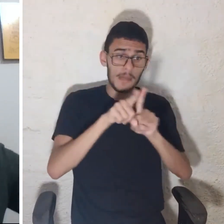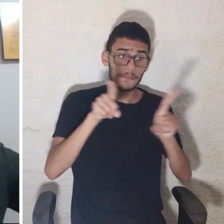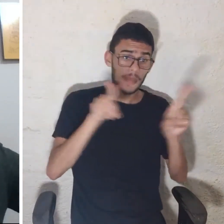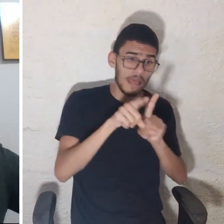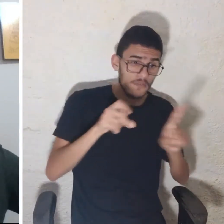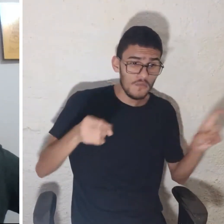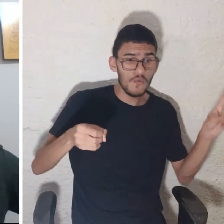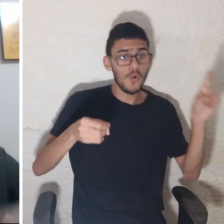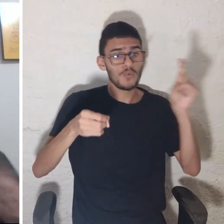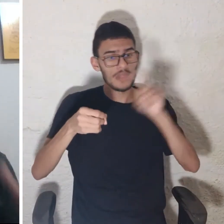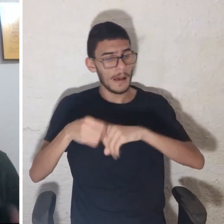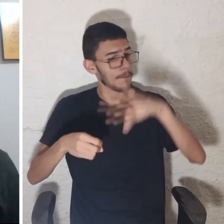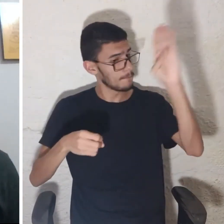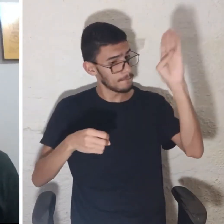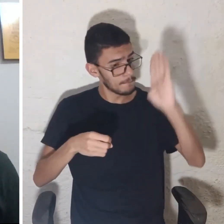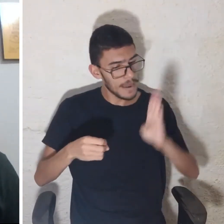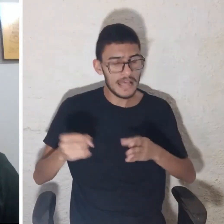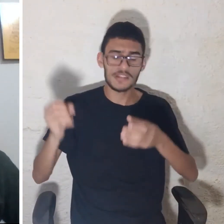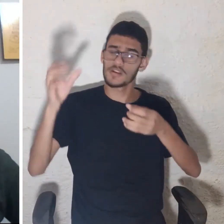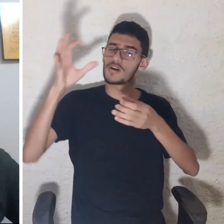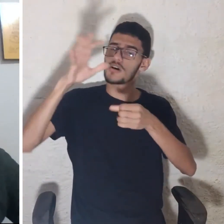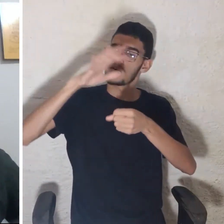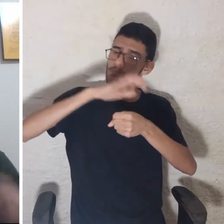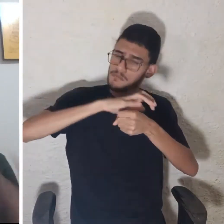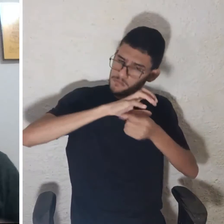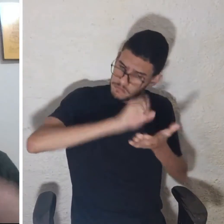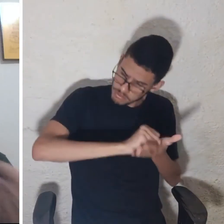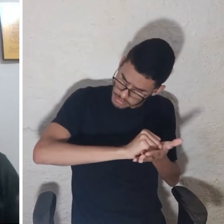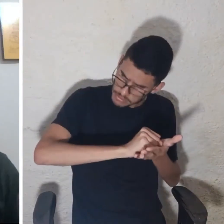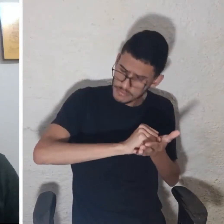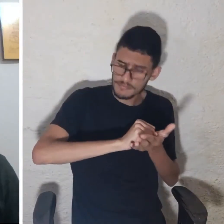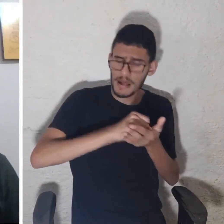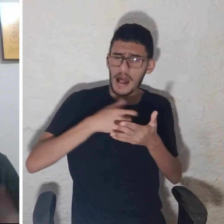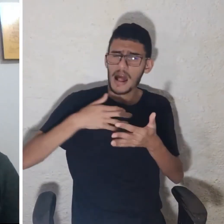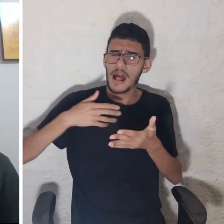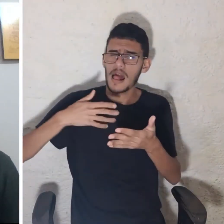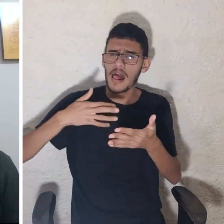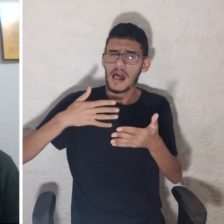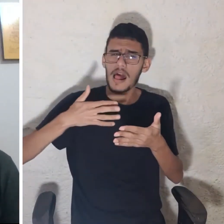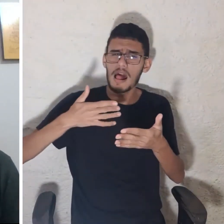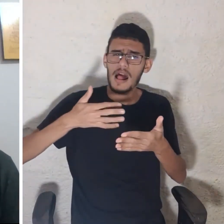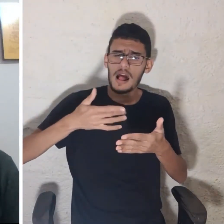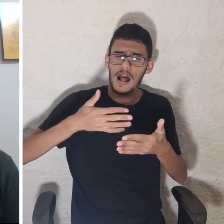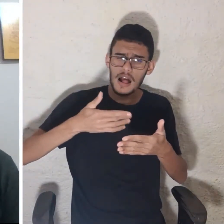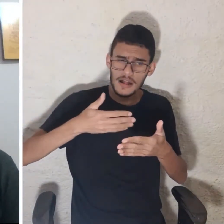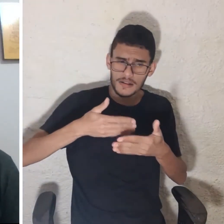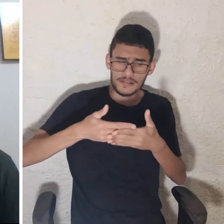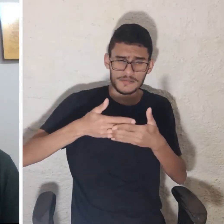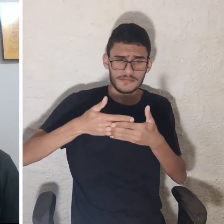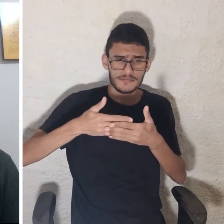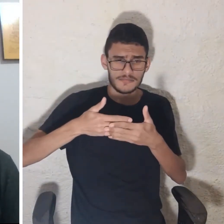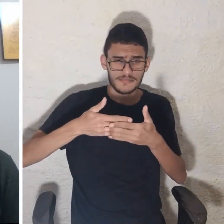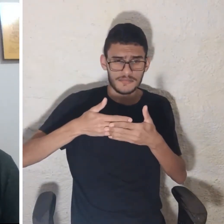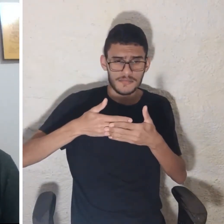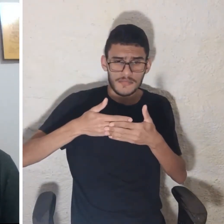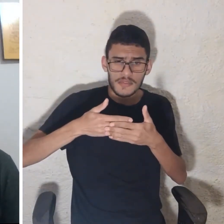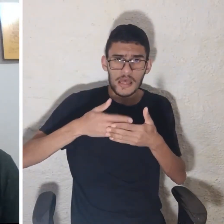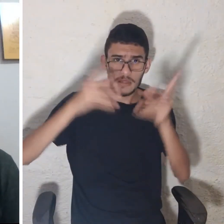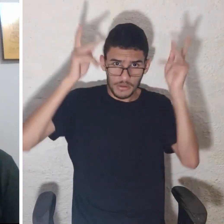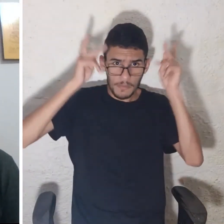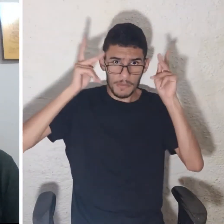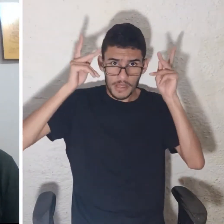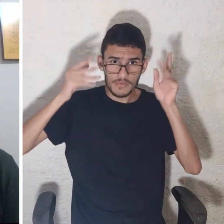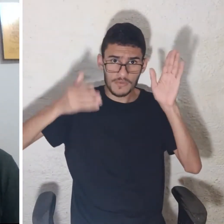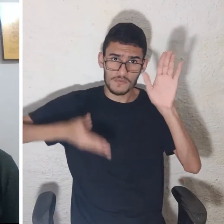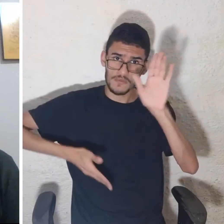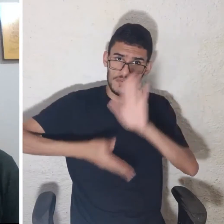voltar, né? O Brasil tem que voltar a ser colônia, pressionando, até que chegou o momento que o Dom Pedro, então, em viagem a São